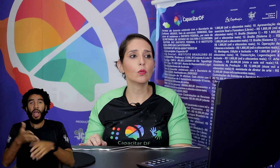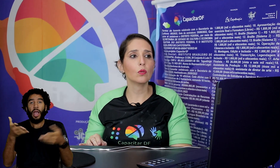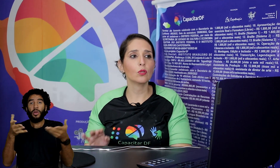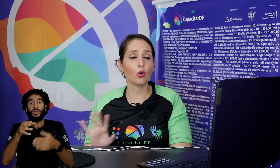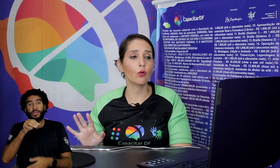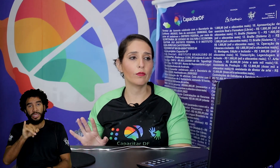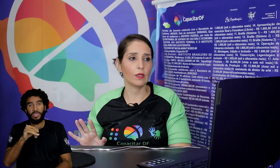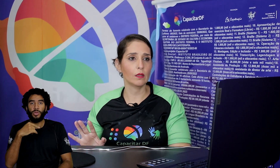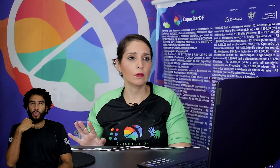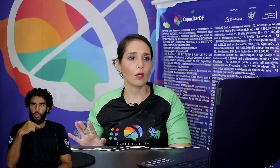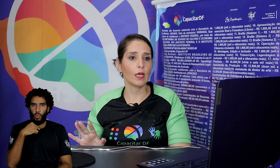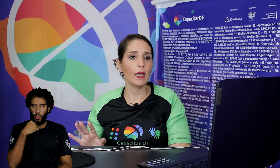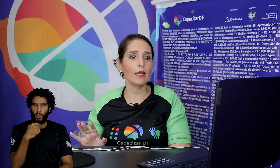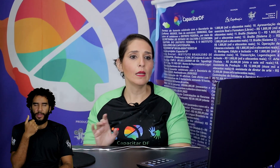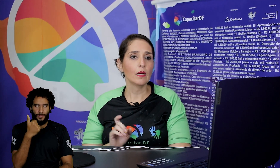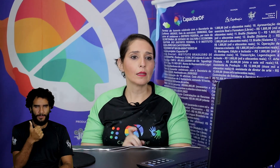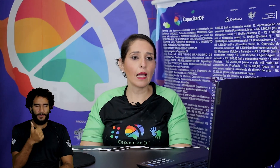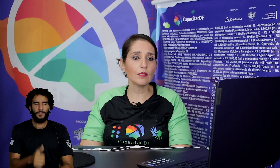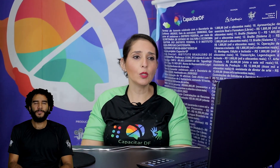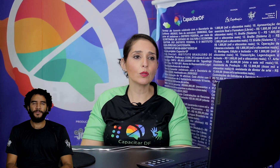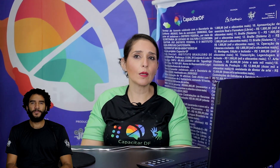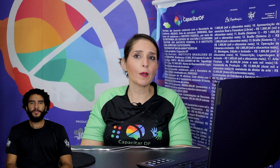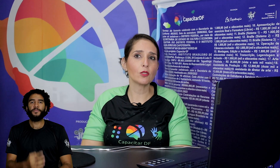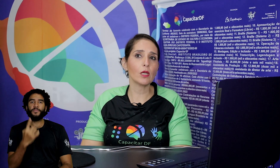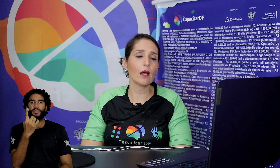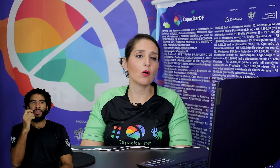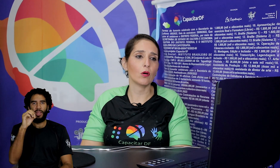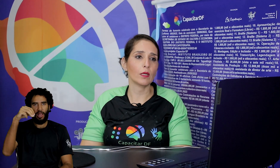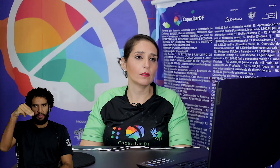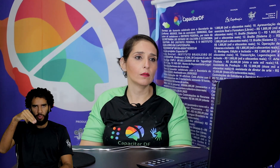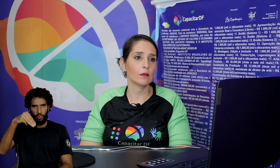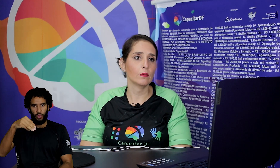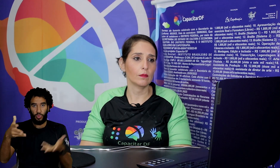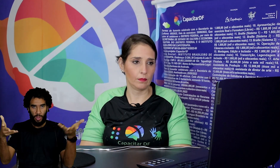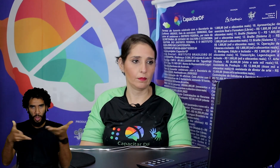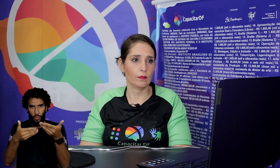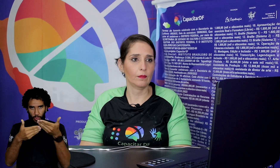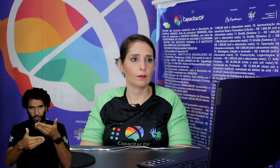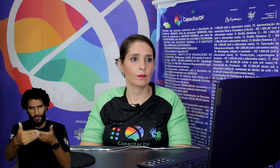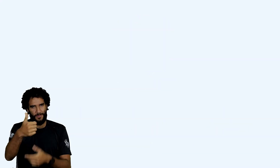o dúvida, ok? 10 minutos a partir de agora.